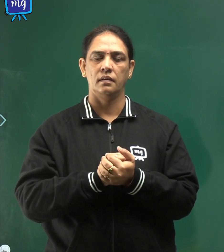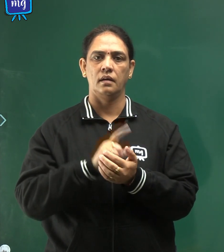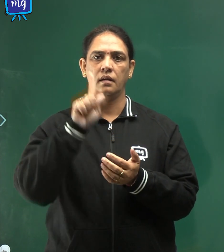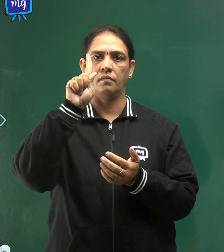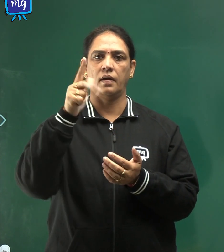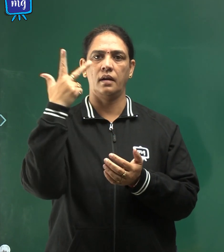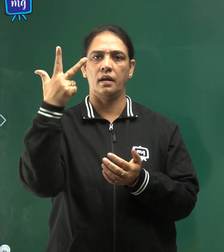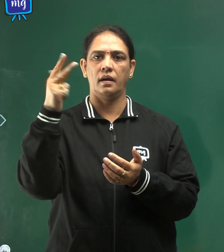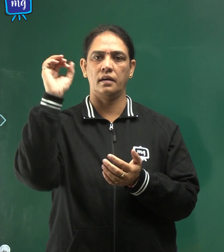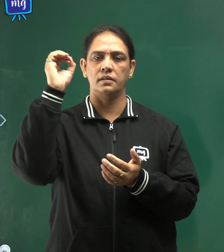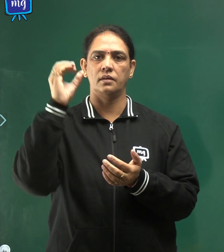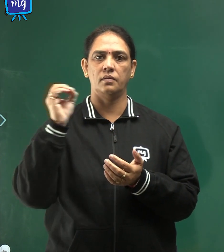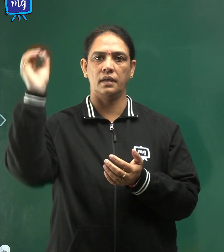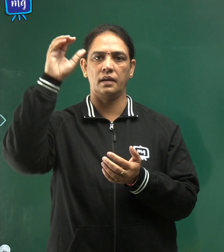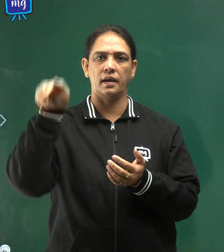180 डिग्री है।